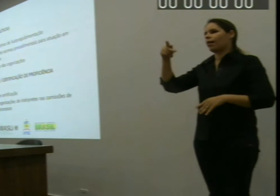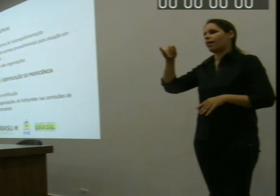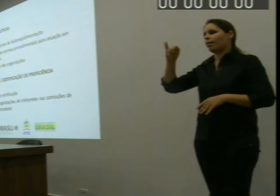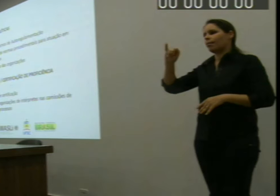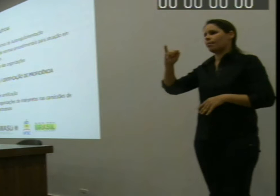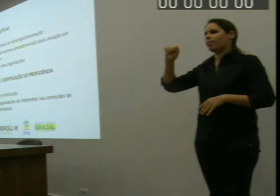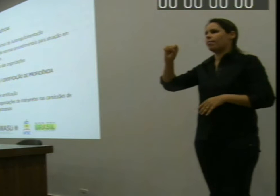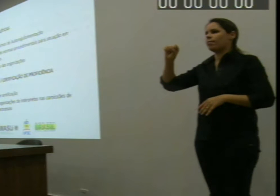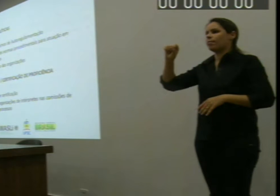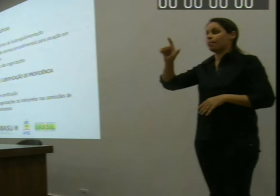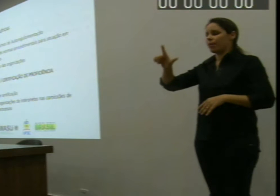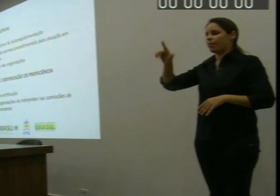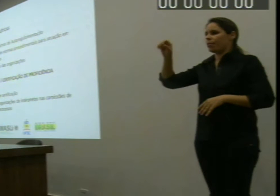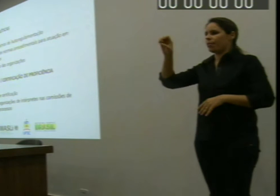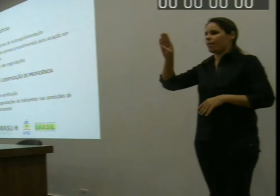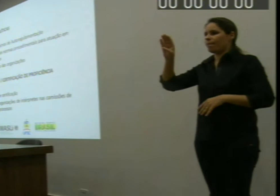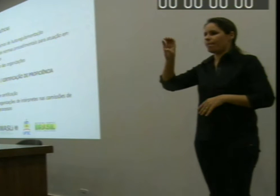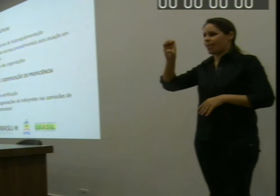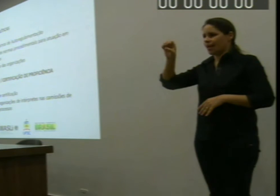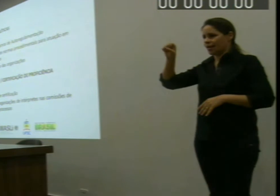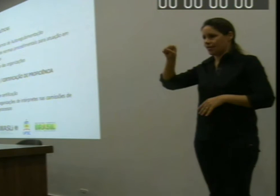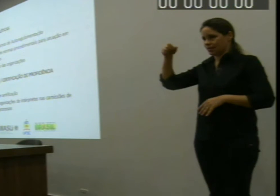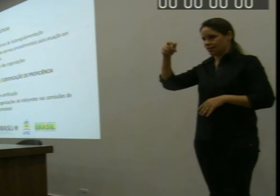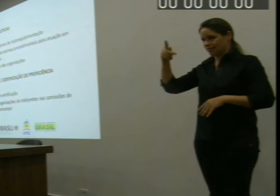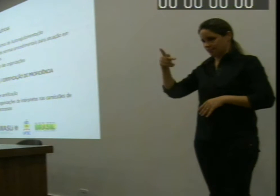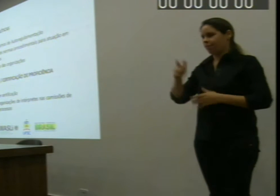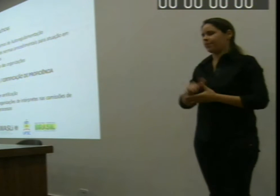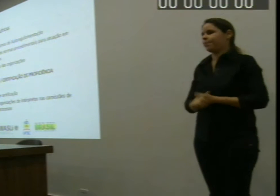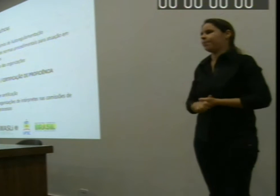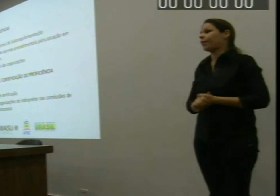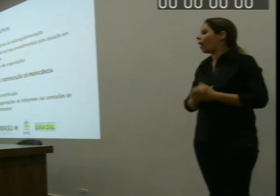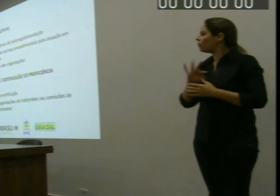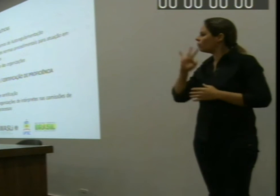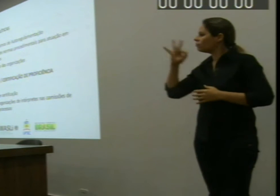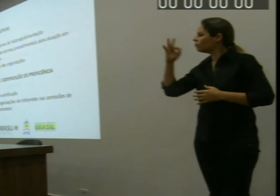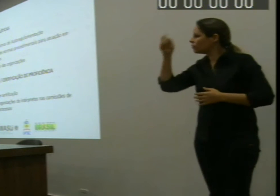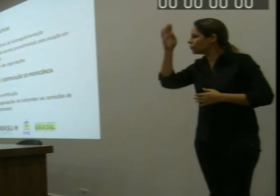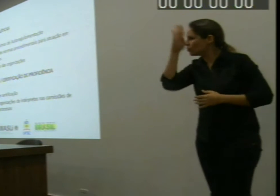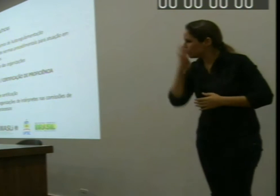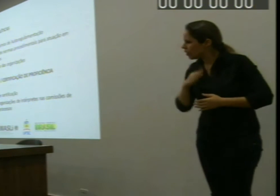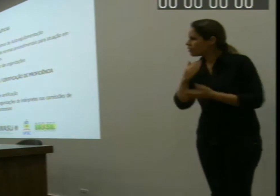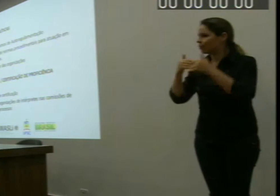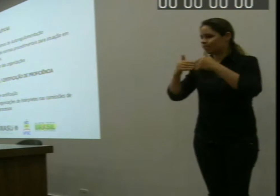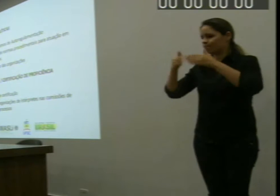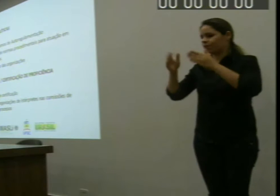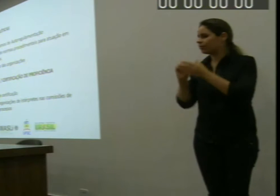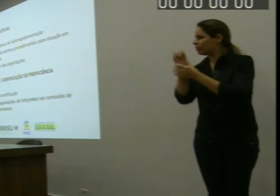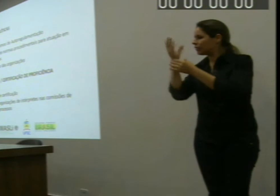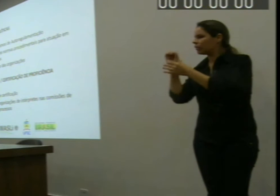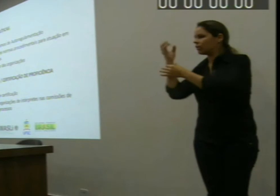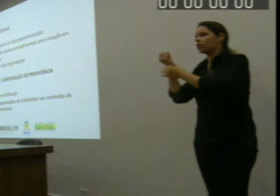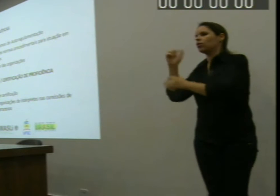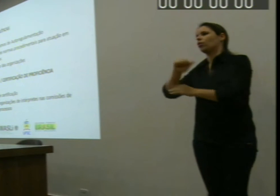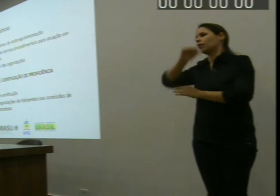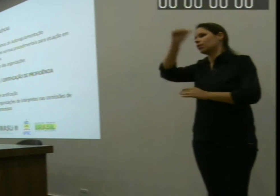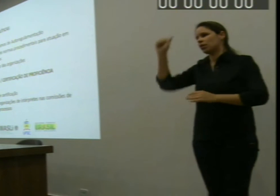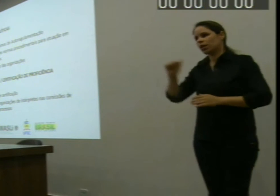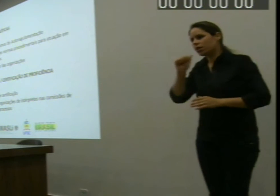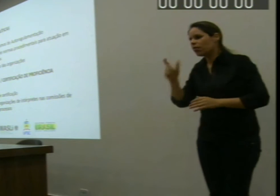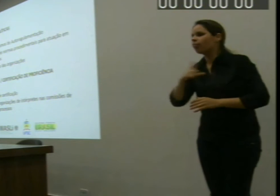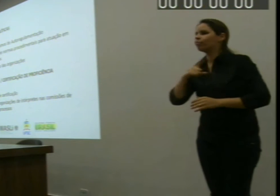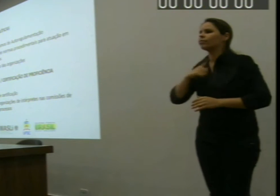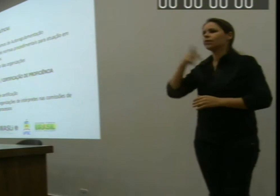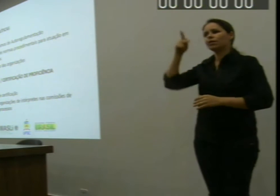políticas dos intérpretes de língua de sinais por todo todo o Brasil Então hoje tem associação no Acre hoje tem Associação São Paulo Rio de